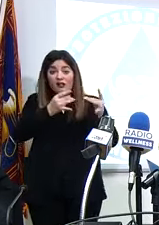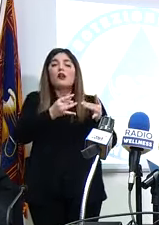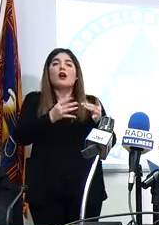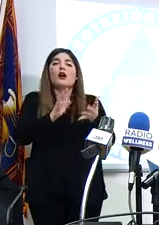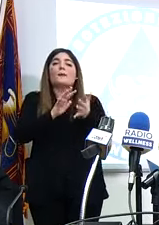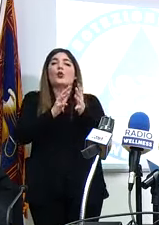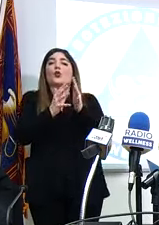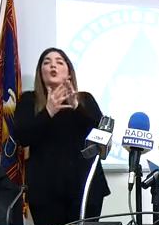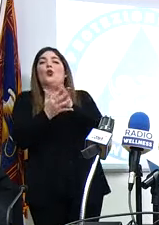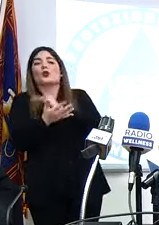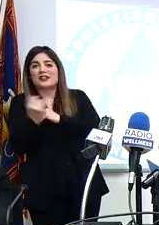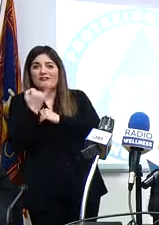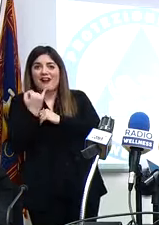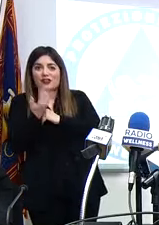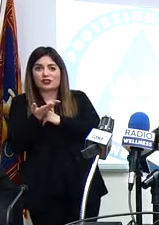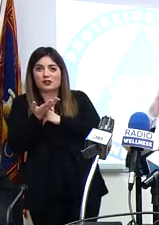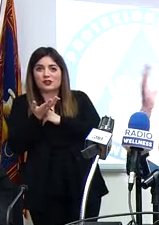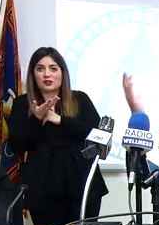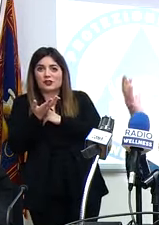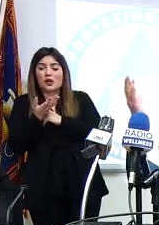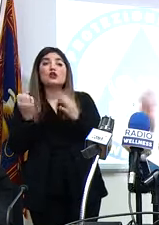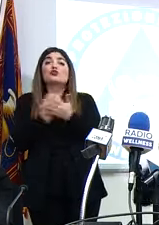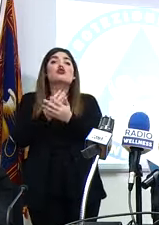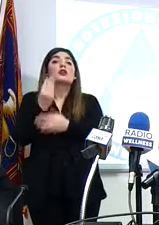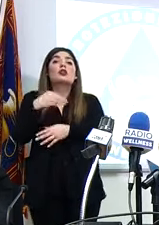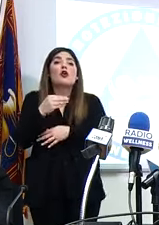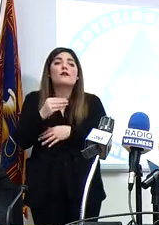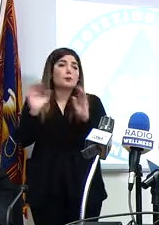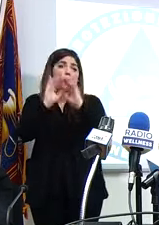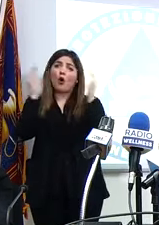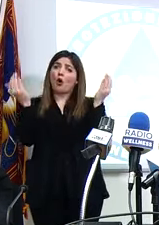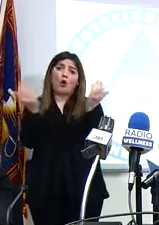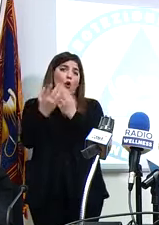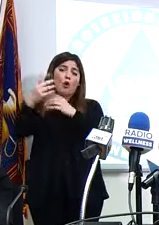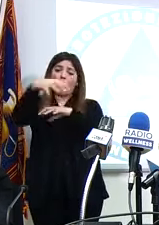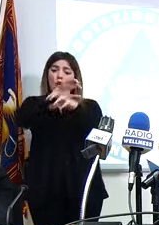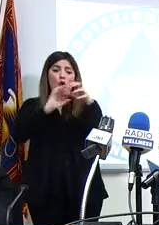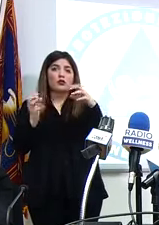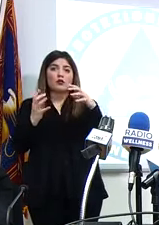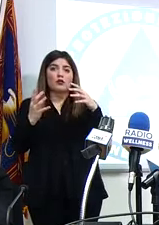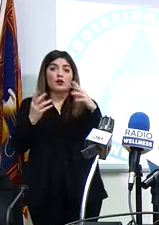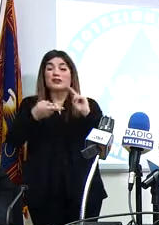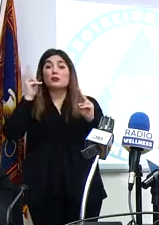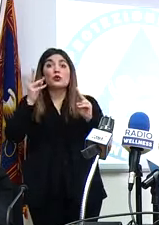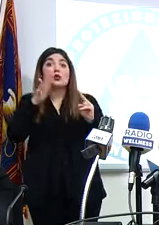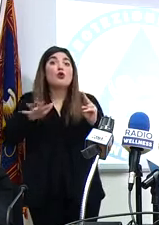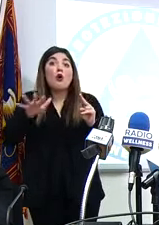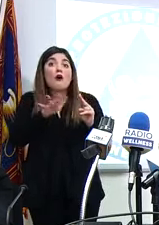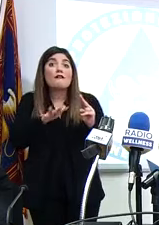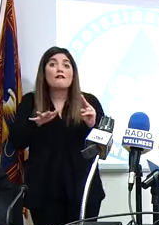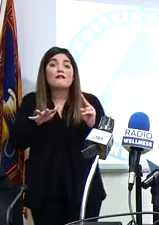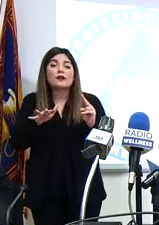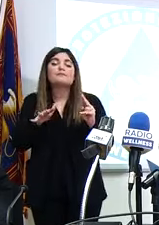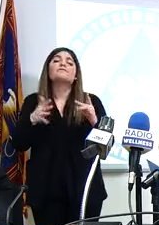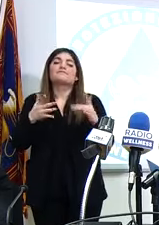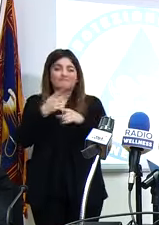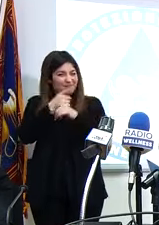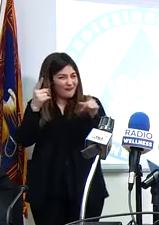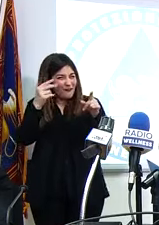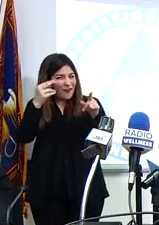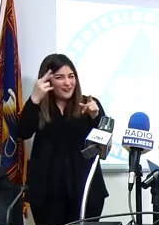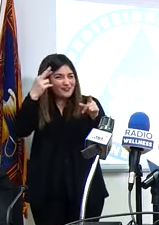reggere. Questo dove avviene? In tutto il mondo. Ma dove può avvenire di più? Avete presente quei soggetti che